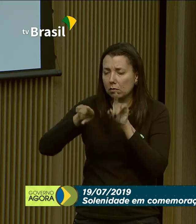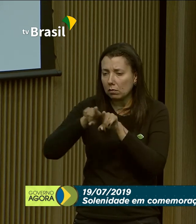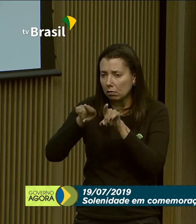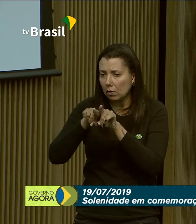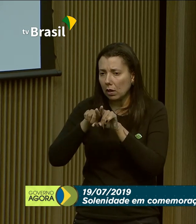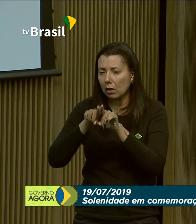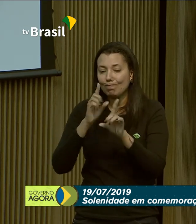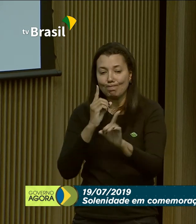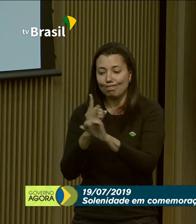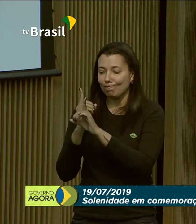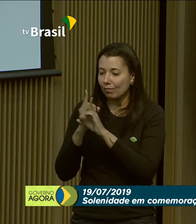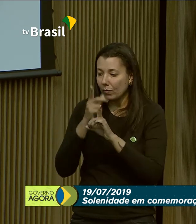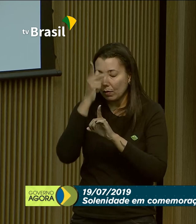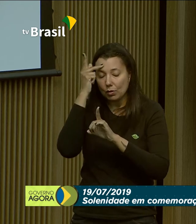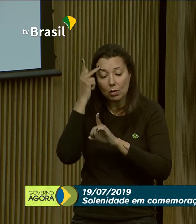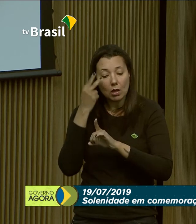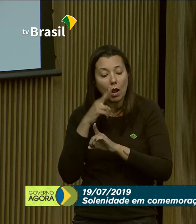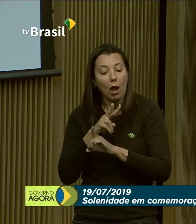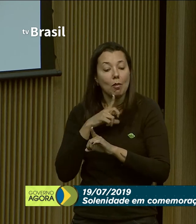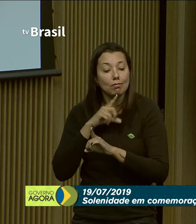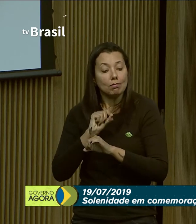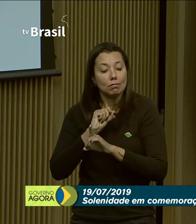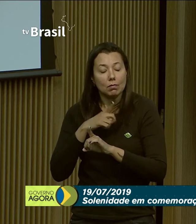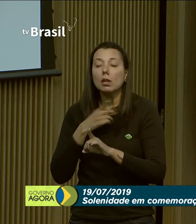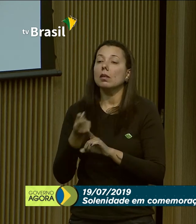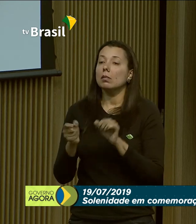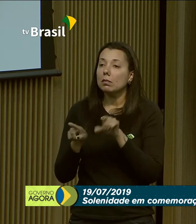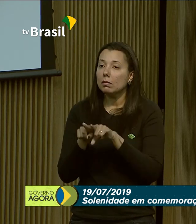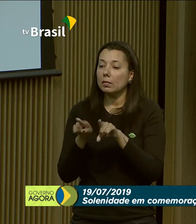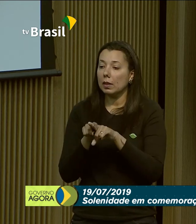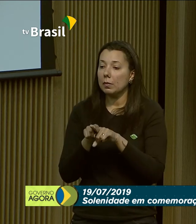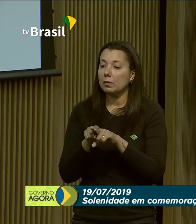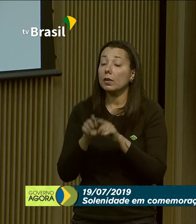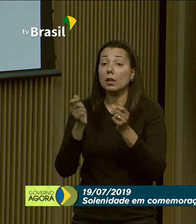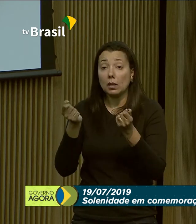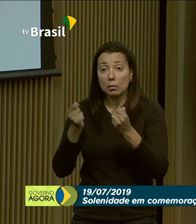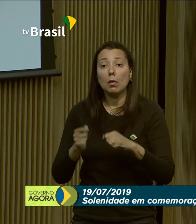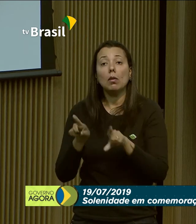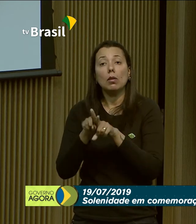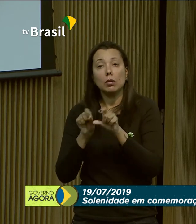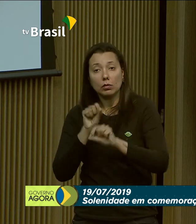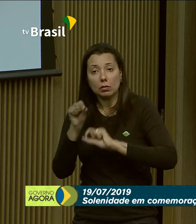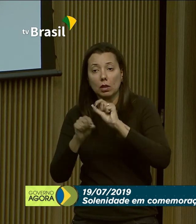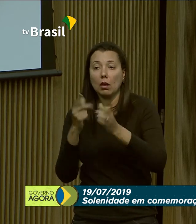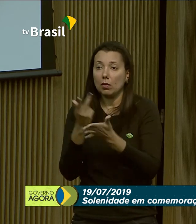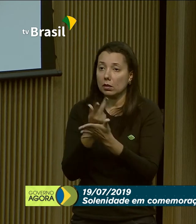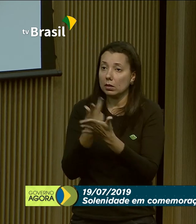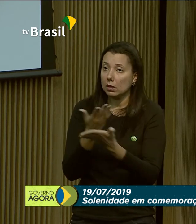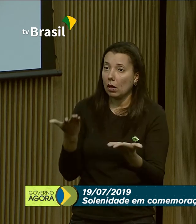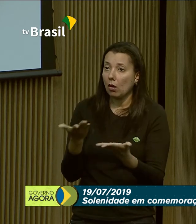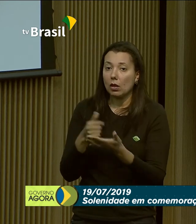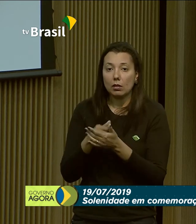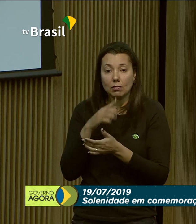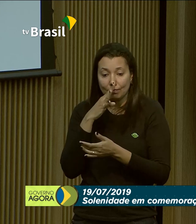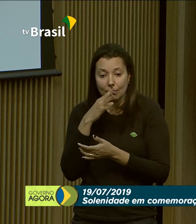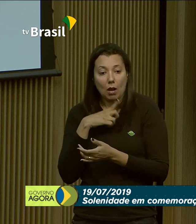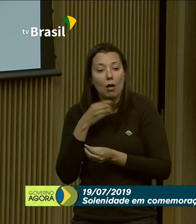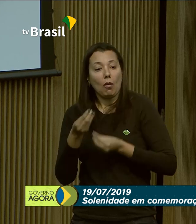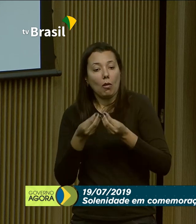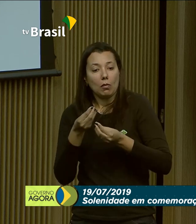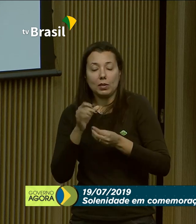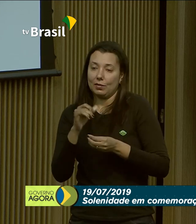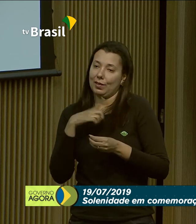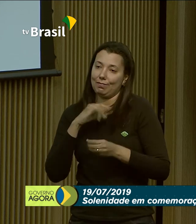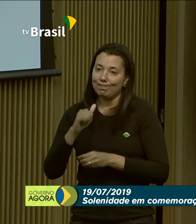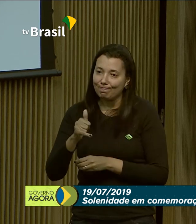descobre talentos que estão adormecidos aí há muito tempo, né, e que podem estar acontecendo agora e não vão acontecer se não